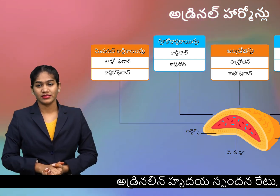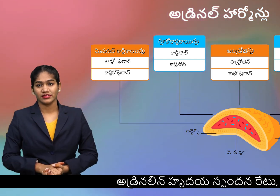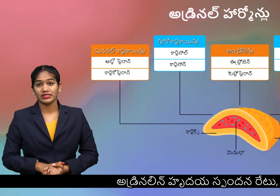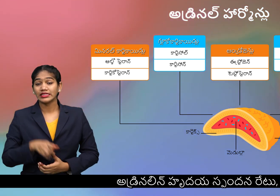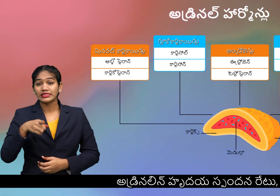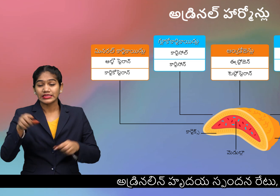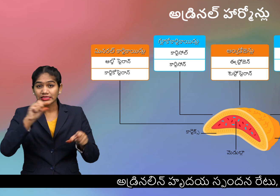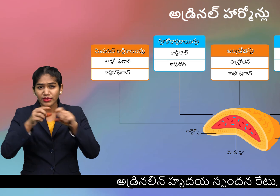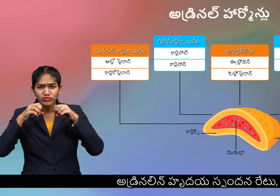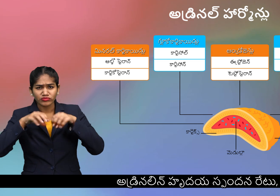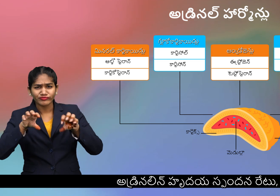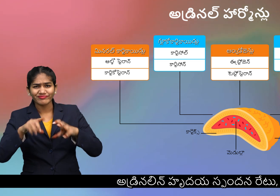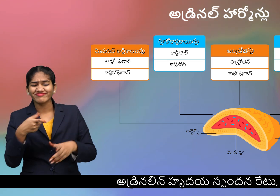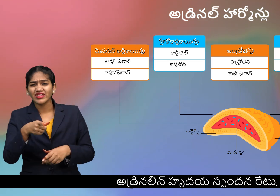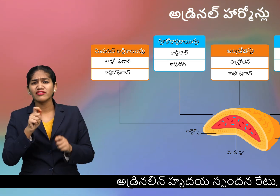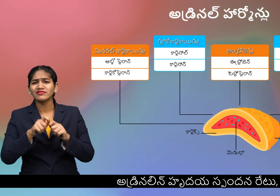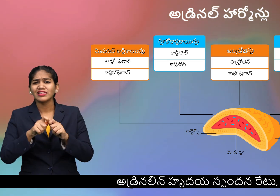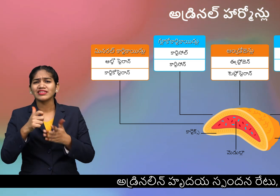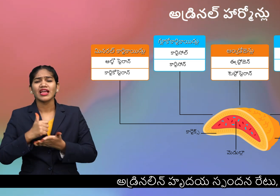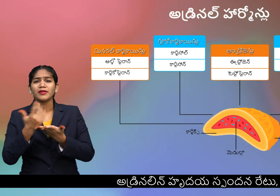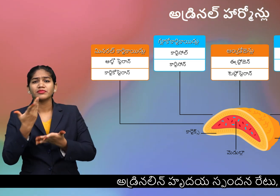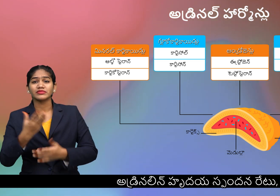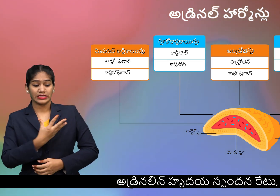అడ్రినలిన్ హృదయ స్పందన రేటు,